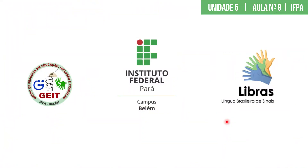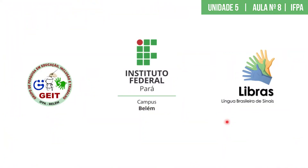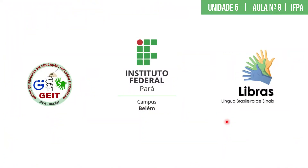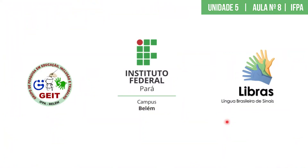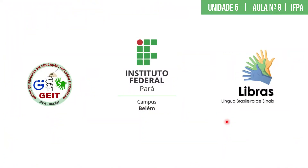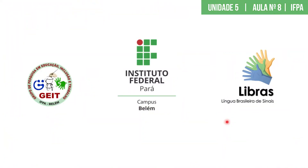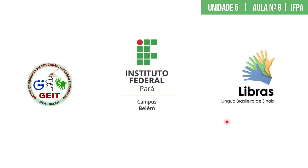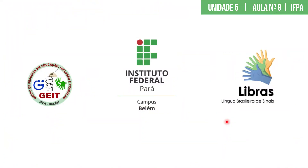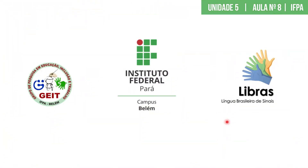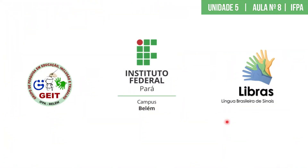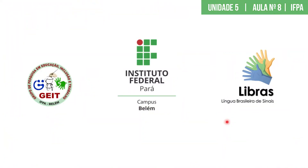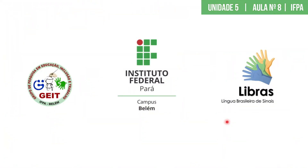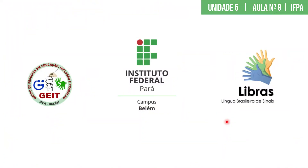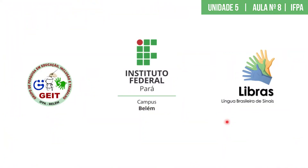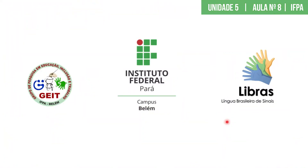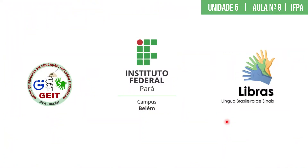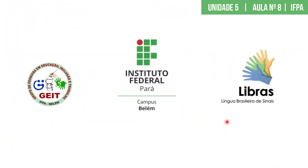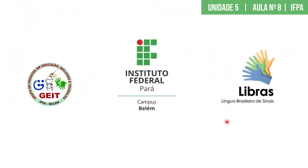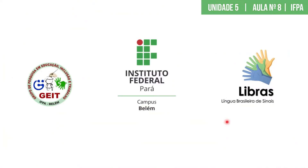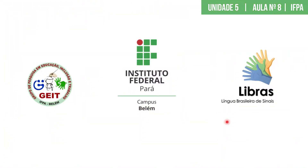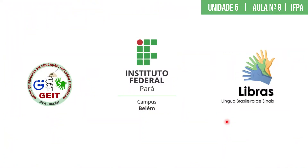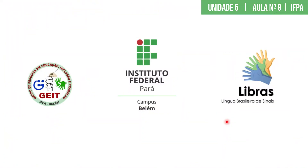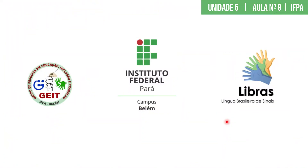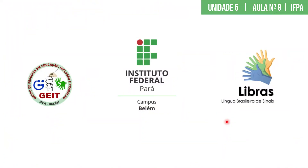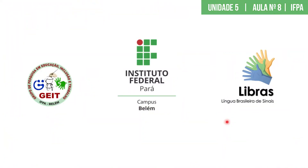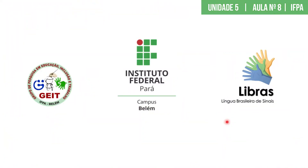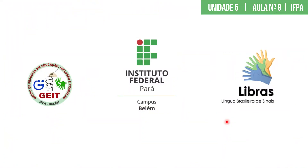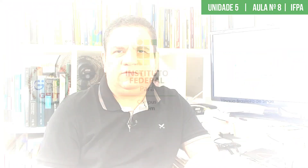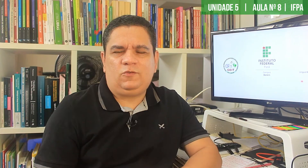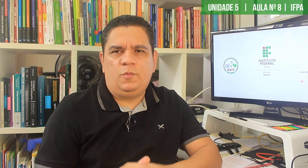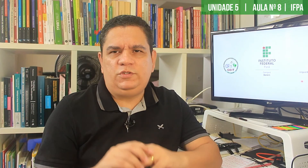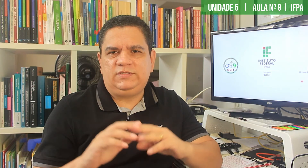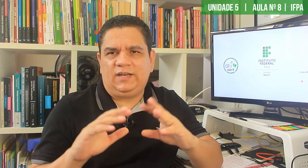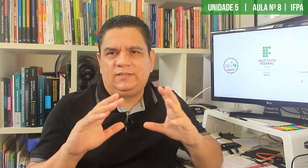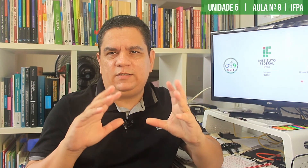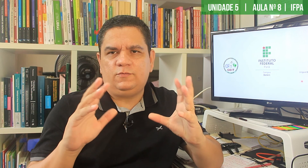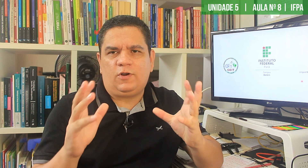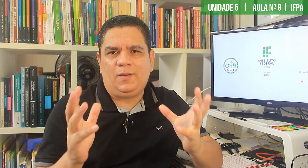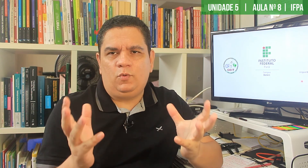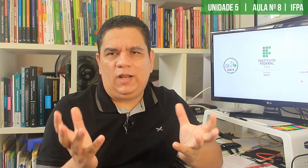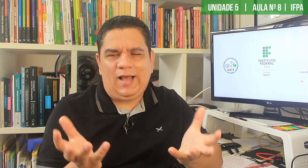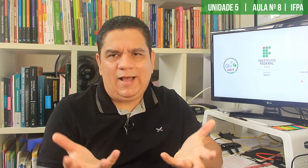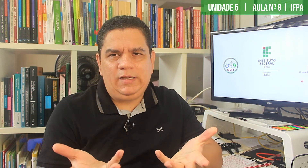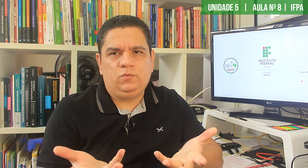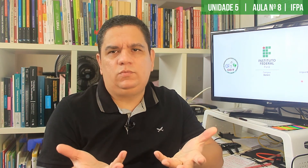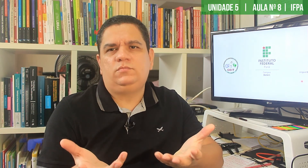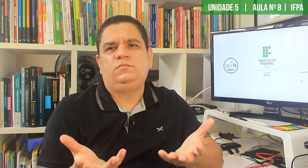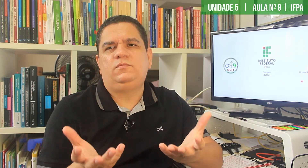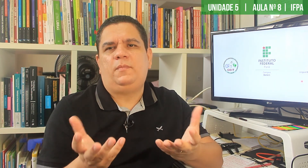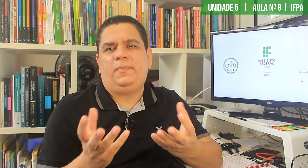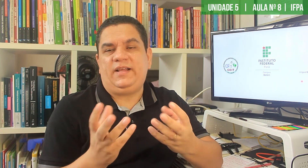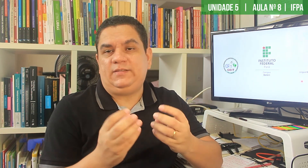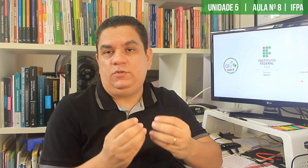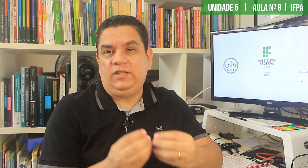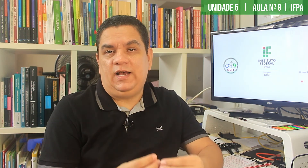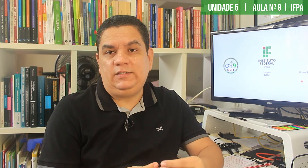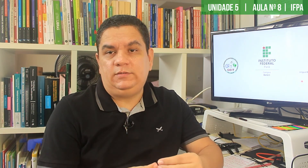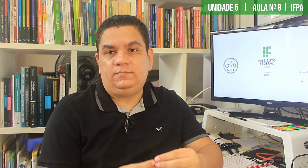Bom, pessoal, e é isso, tá? A aula de hoje, ela, como eu disse, ela traz um vocabulário para essa unidade,